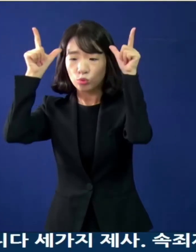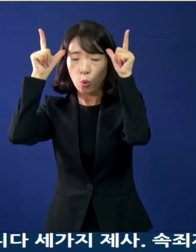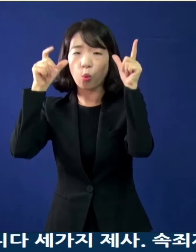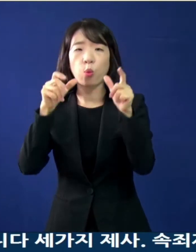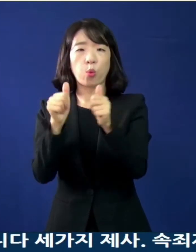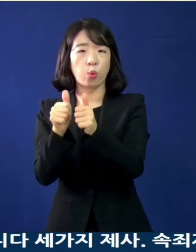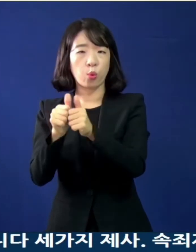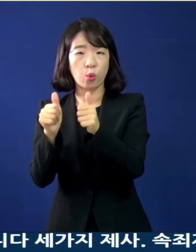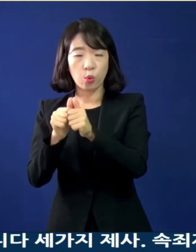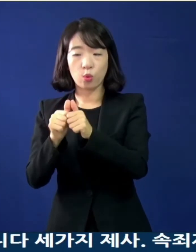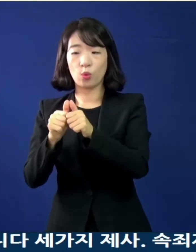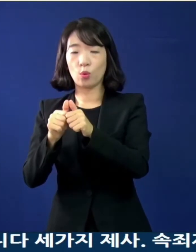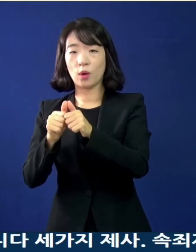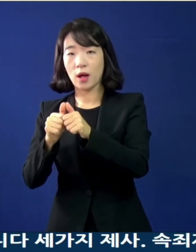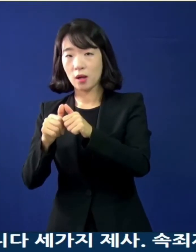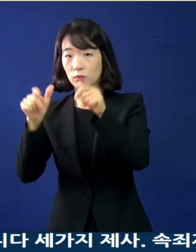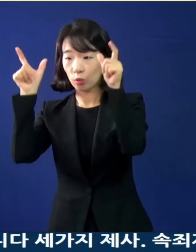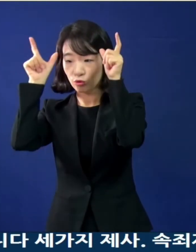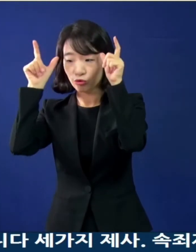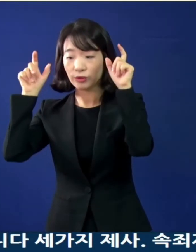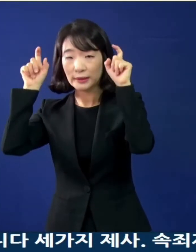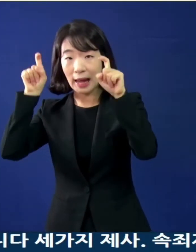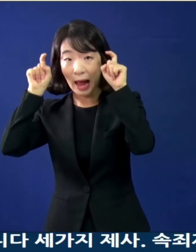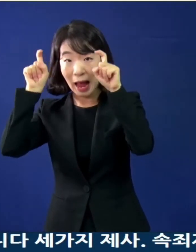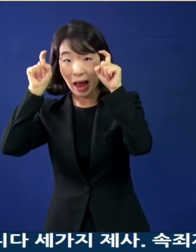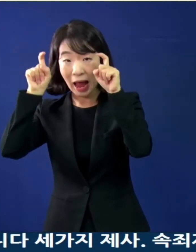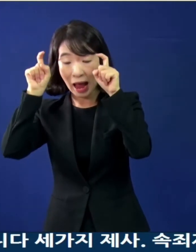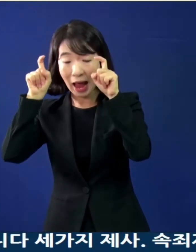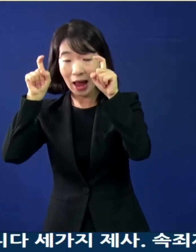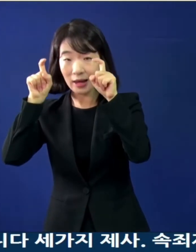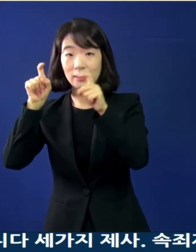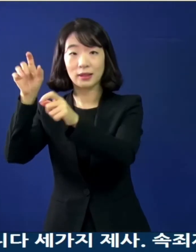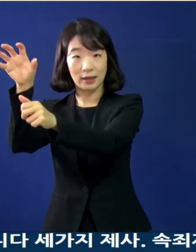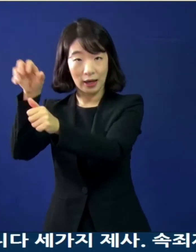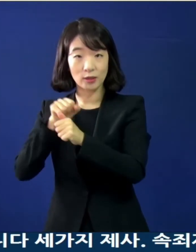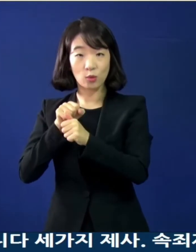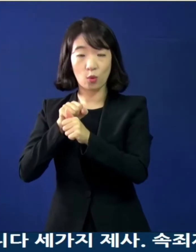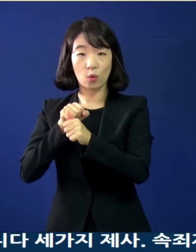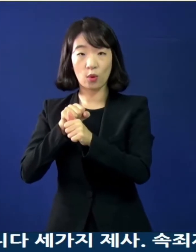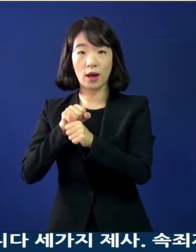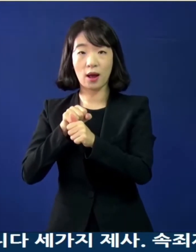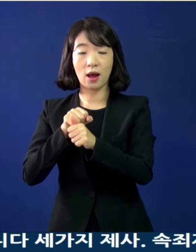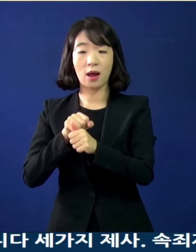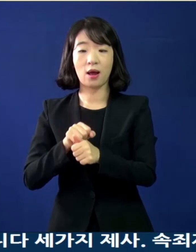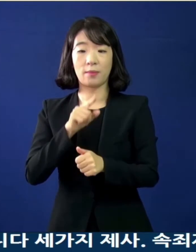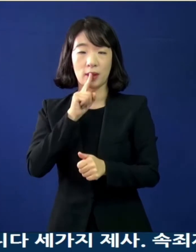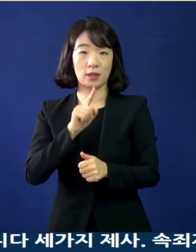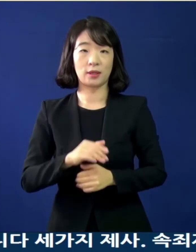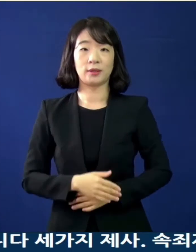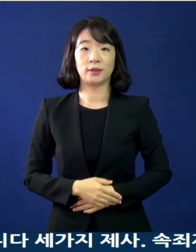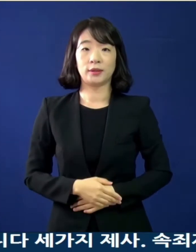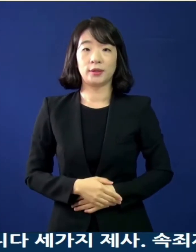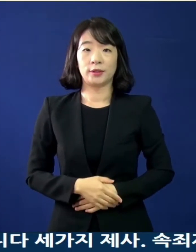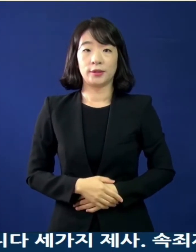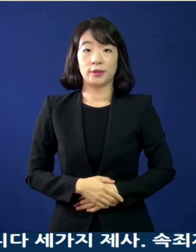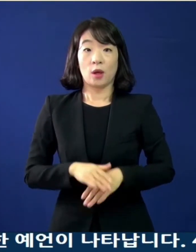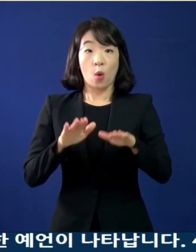기름 섞은 소제물을 가져오라 하라. 자, 그 다음입니다. 같이 읽어야 합니다.